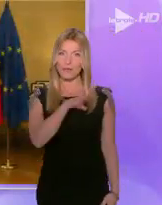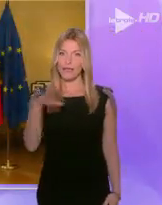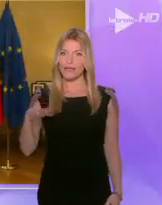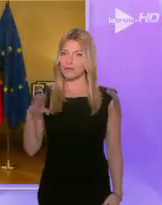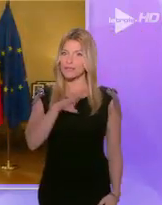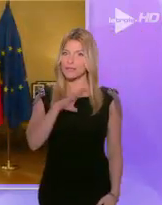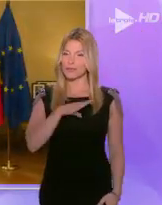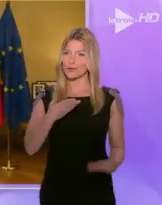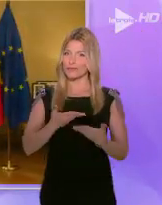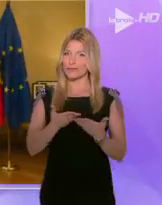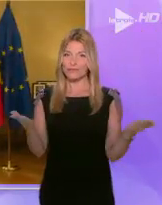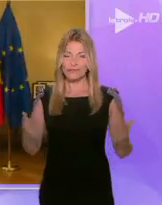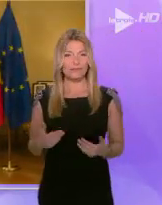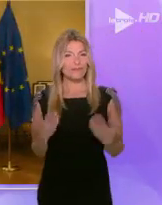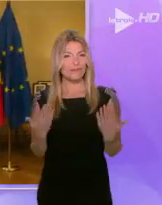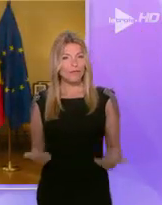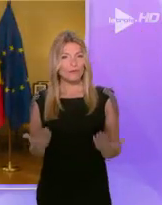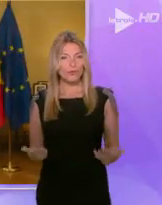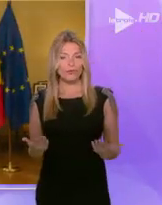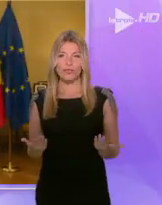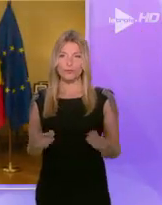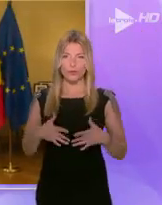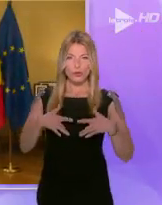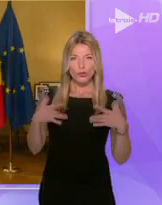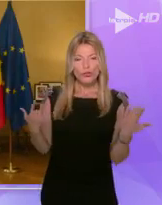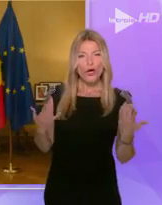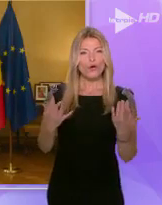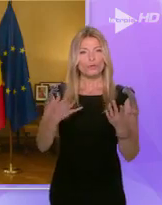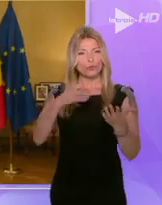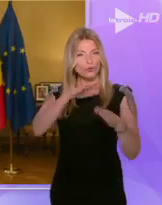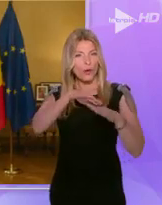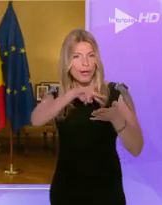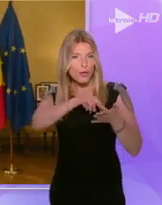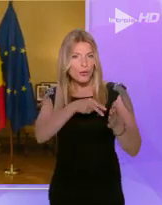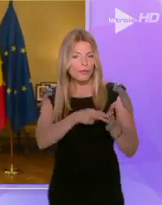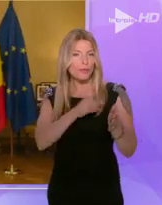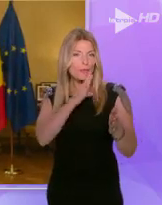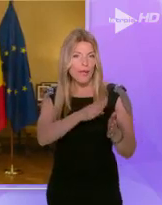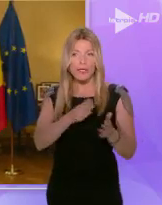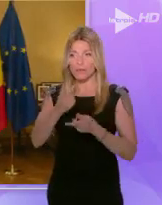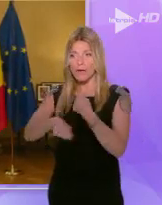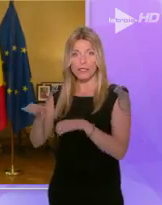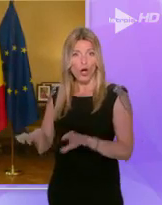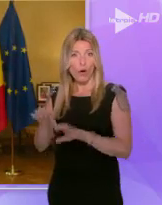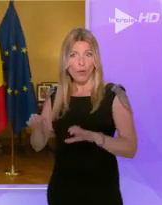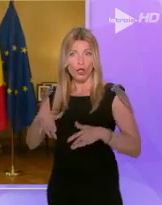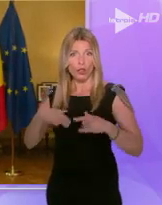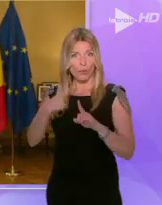Mesdames et messieurs, aujourd'hui, un vent d'optimisme souffle sur notre économie et sur le marché de